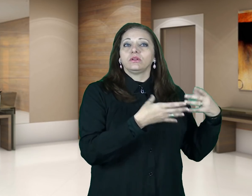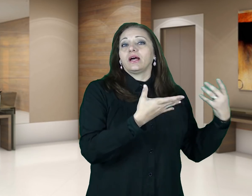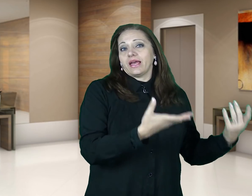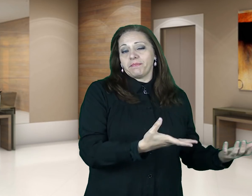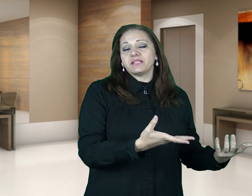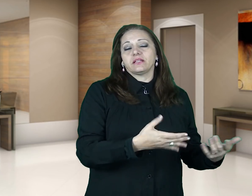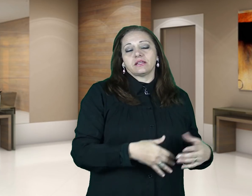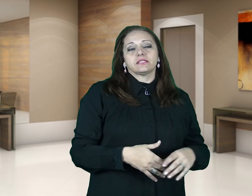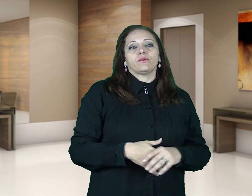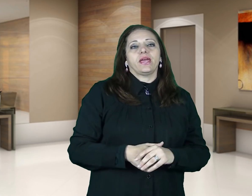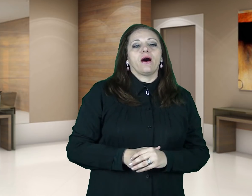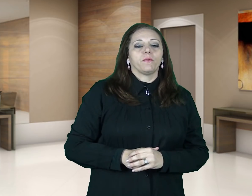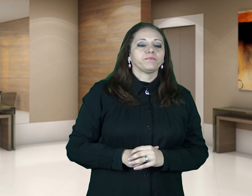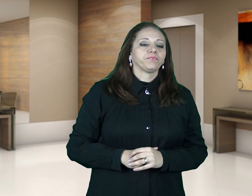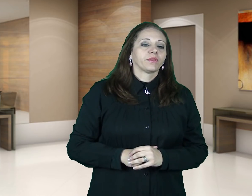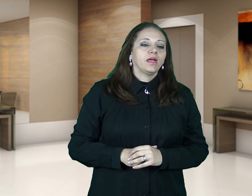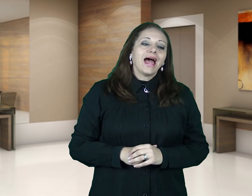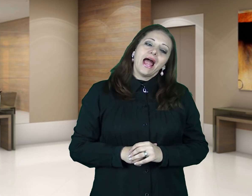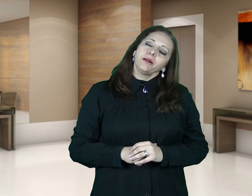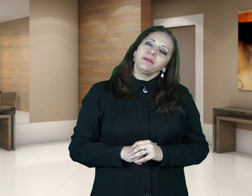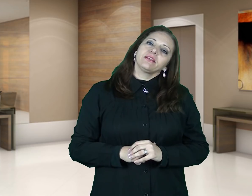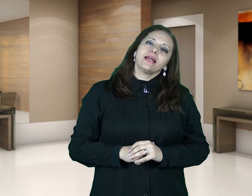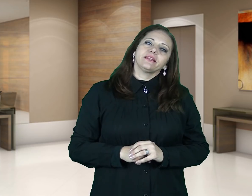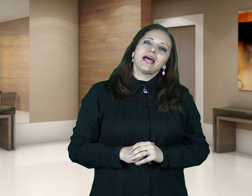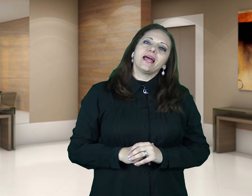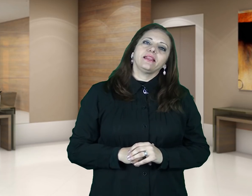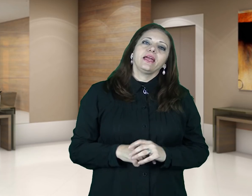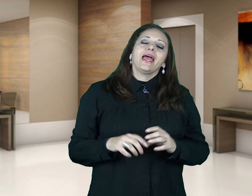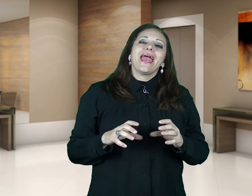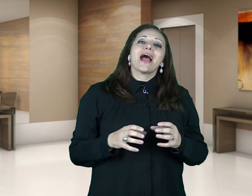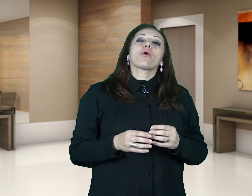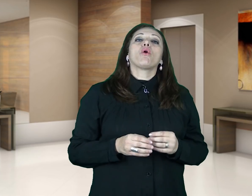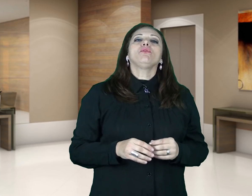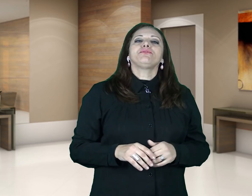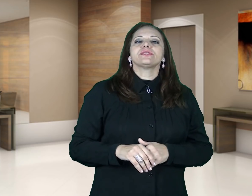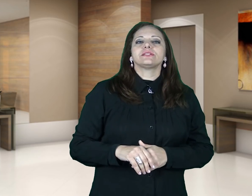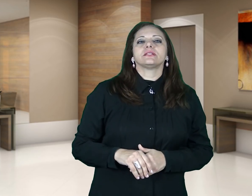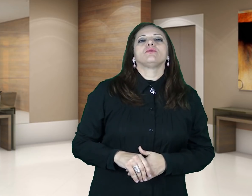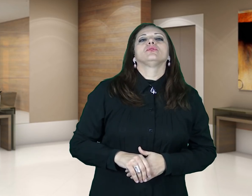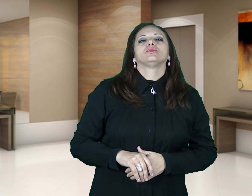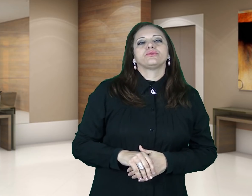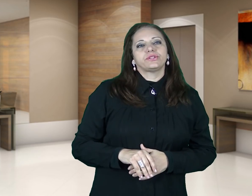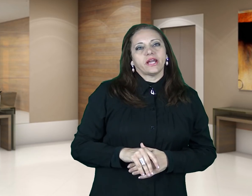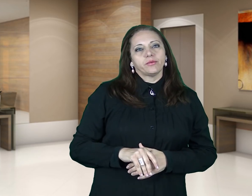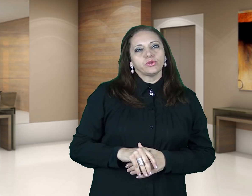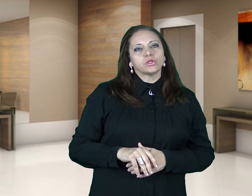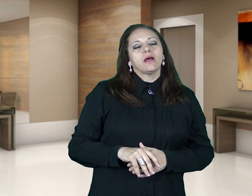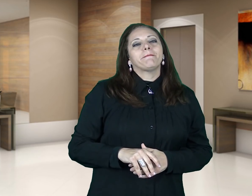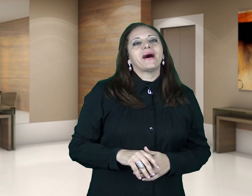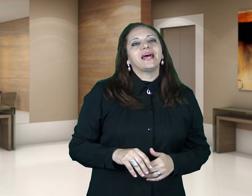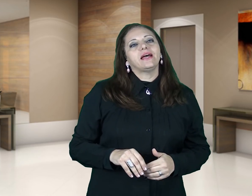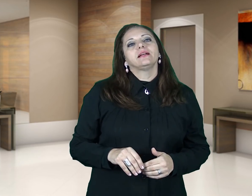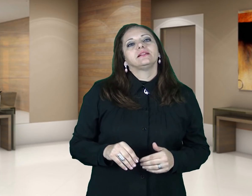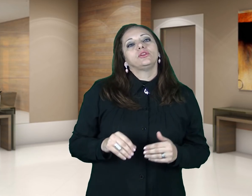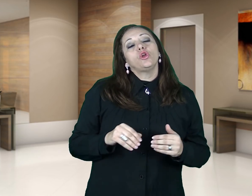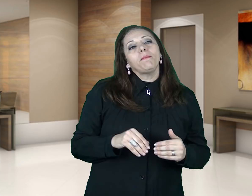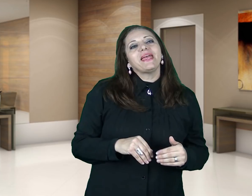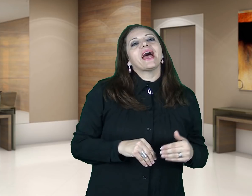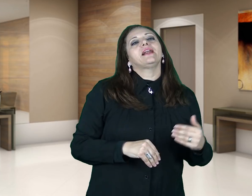aproximação, representação real? A arbitrariedade é a convenção dos termos para